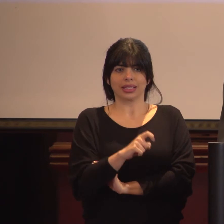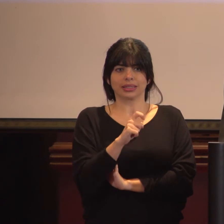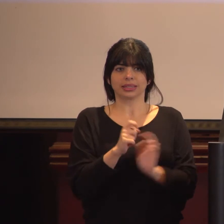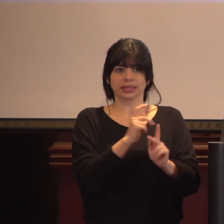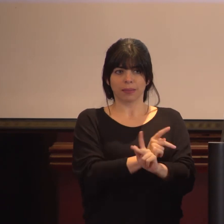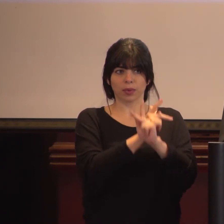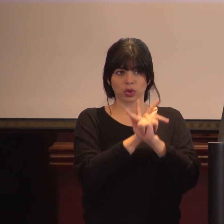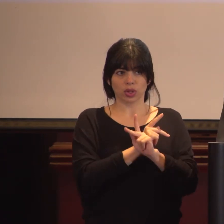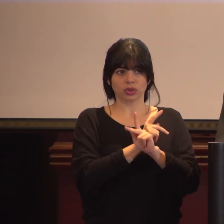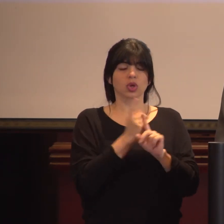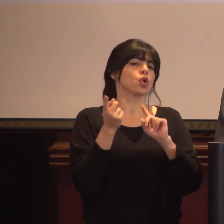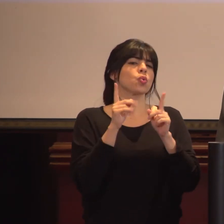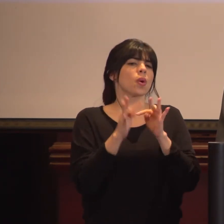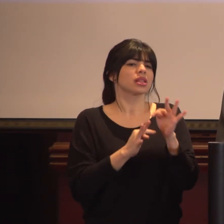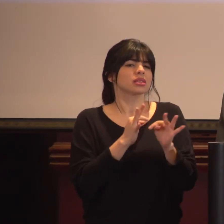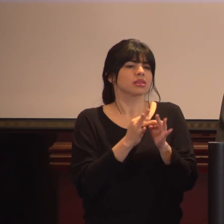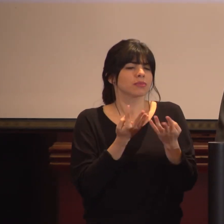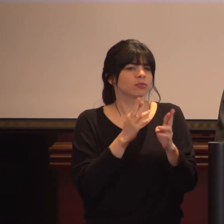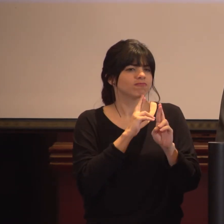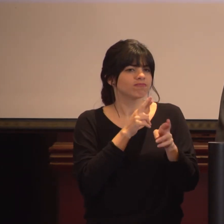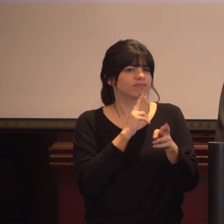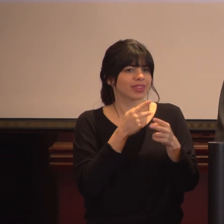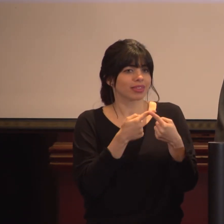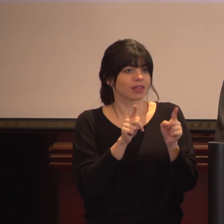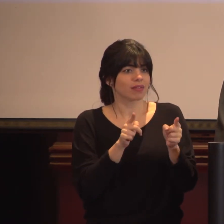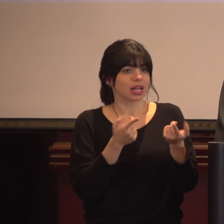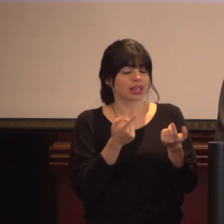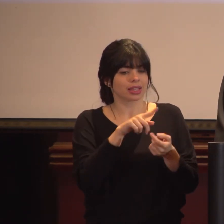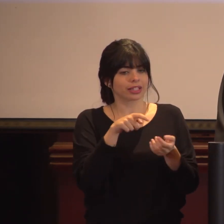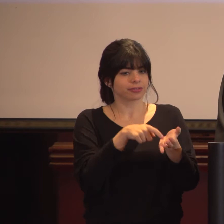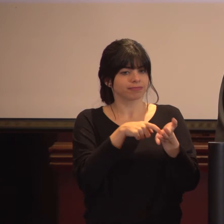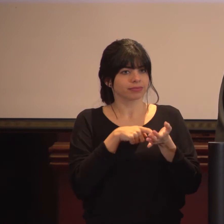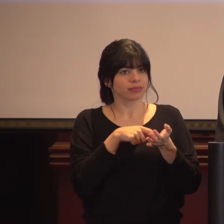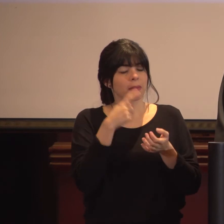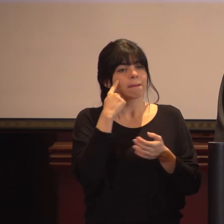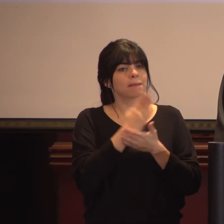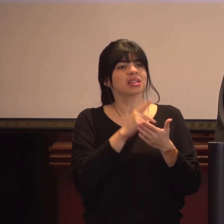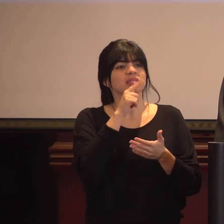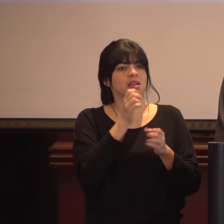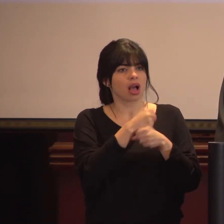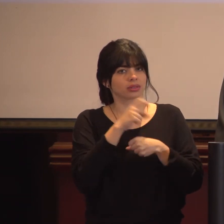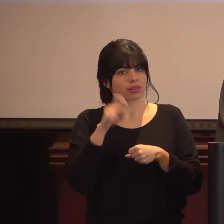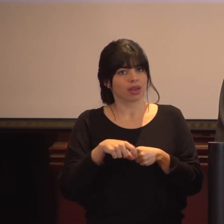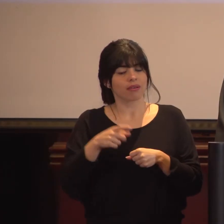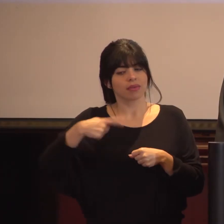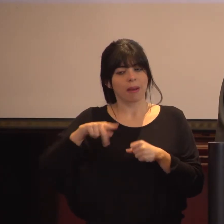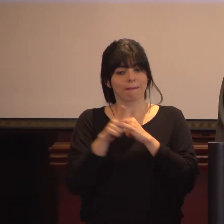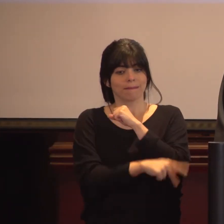protección y qué tipo de respuesta diferenciadas requieren por parte de los países de